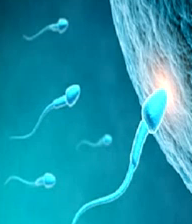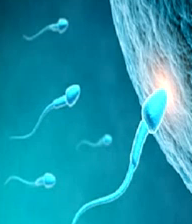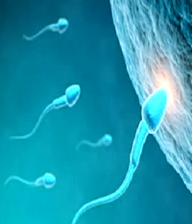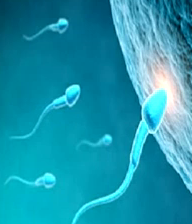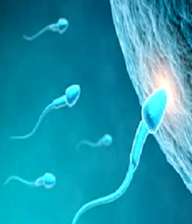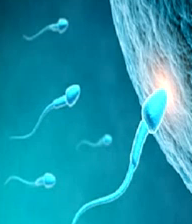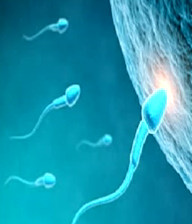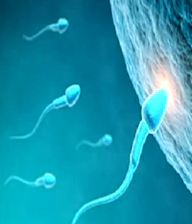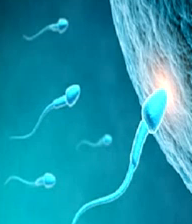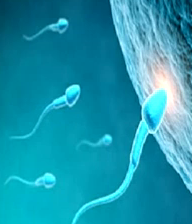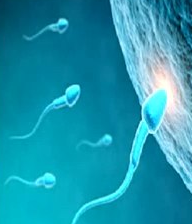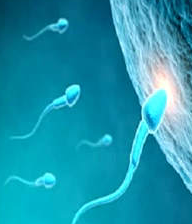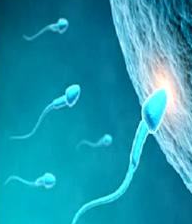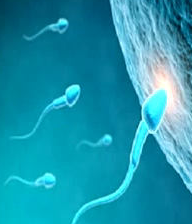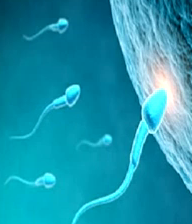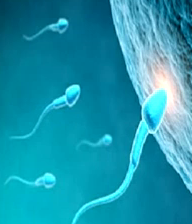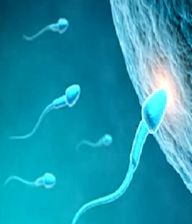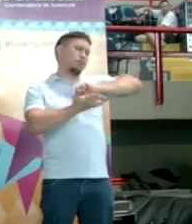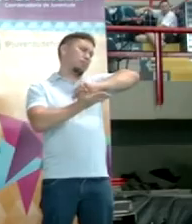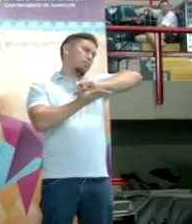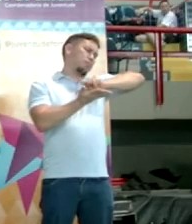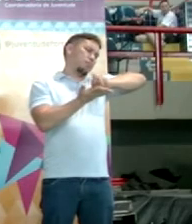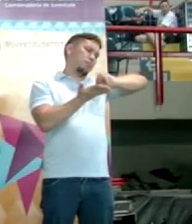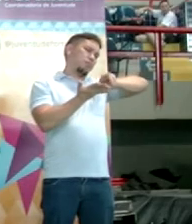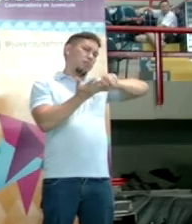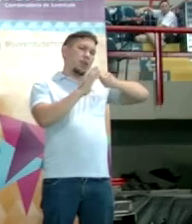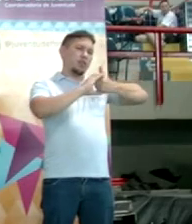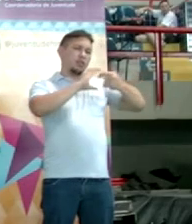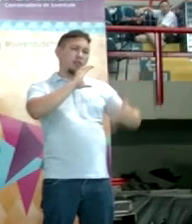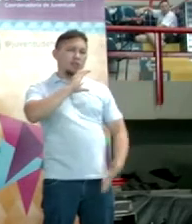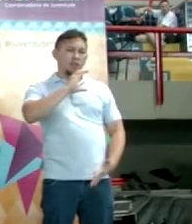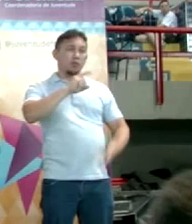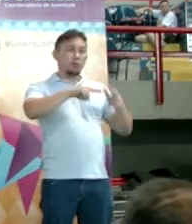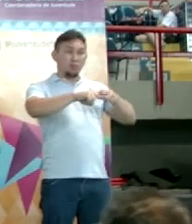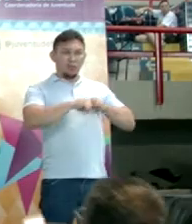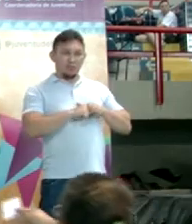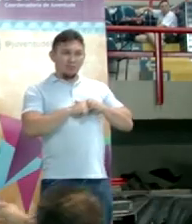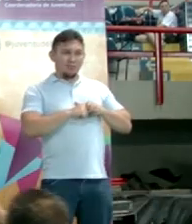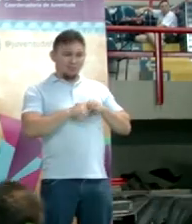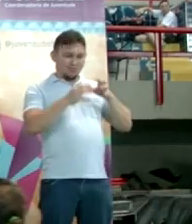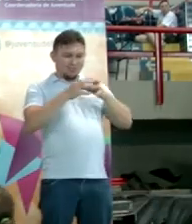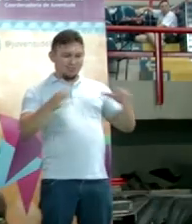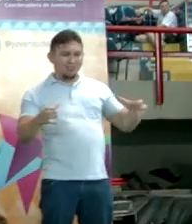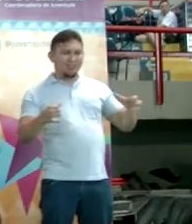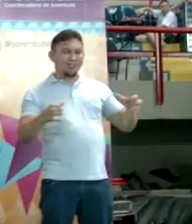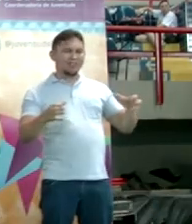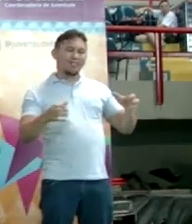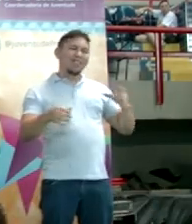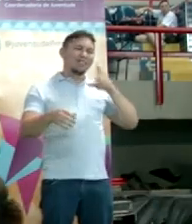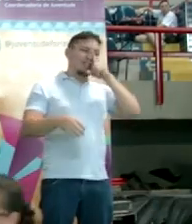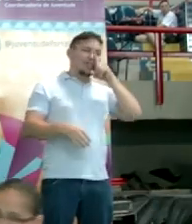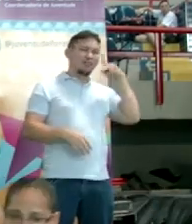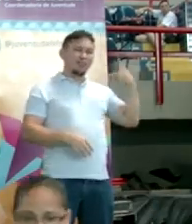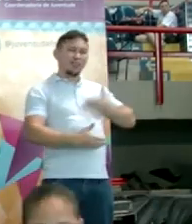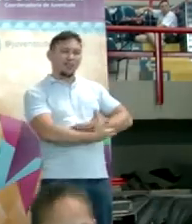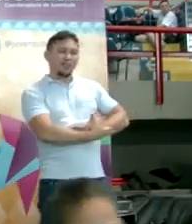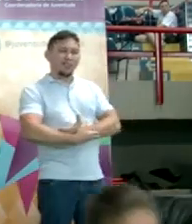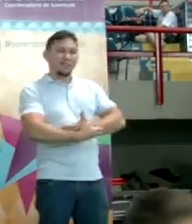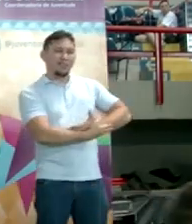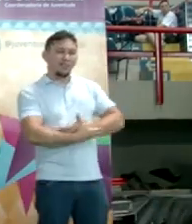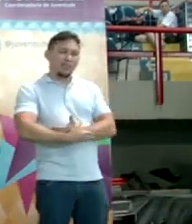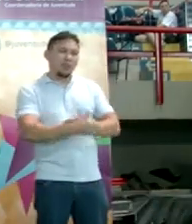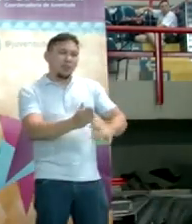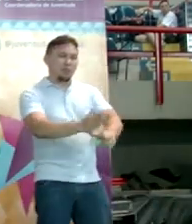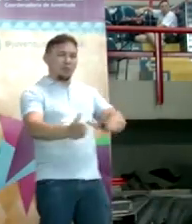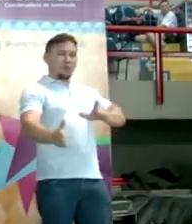corticoides, certo? Vai ter todo esse aspecto, tá? E para isso, no caso, uma boa gestação, é importante que? Importante